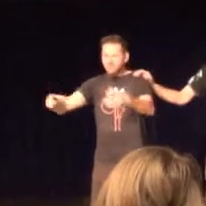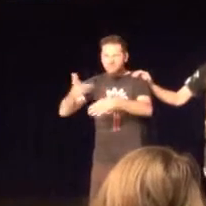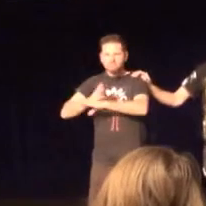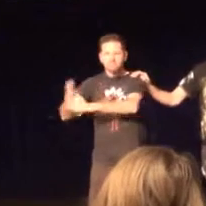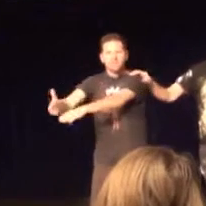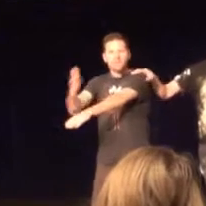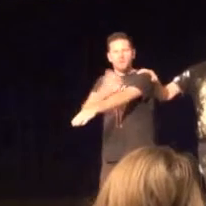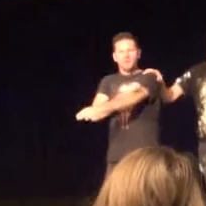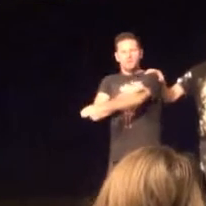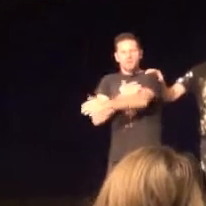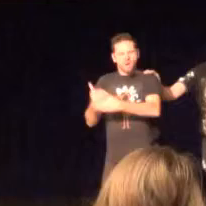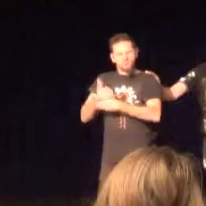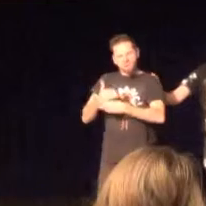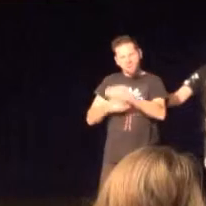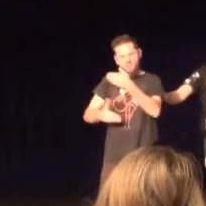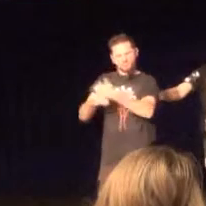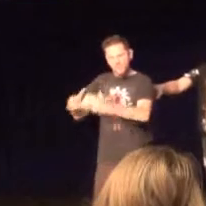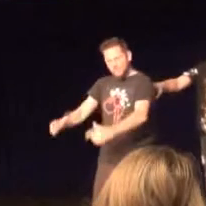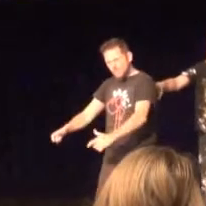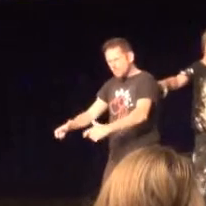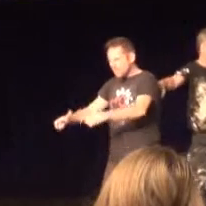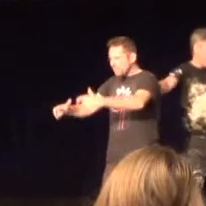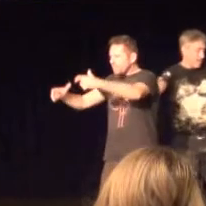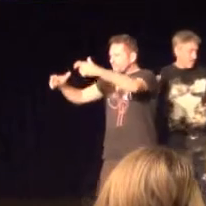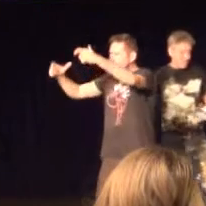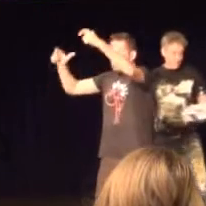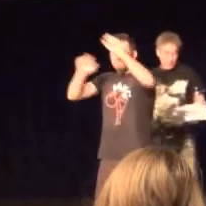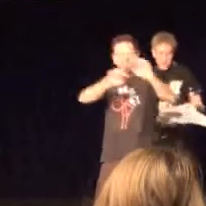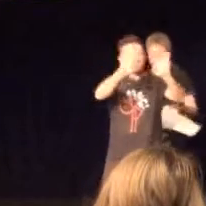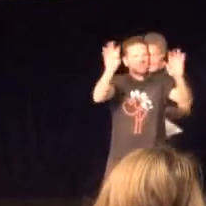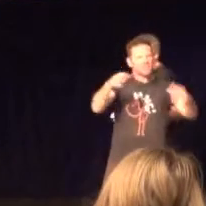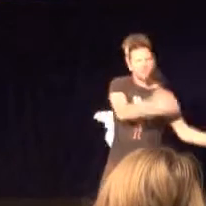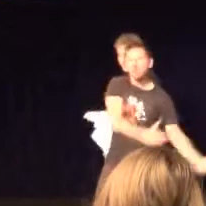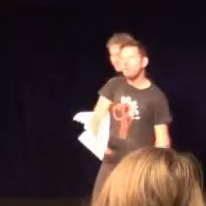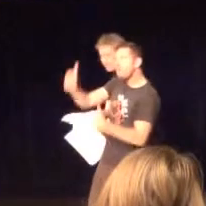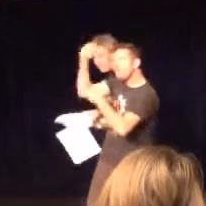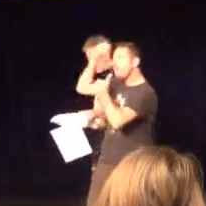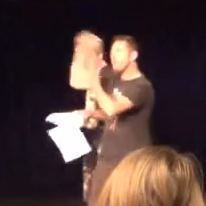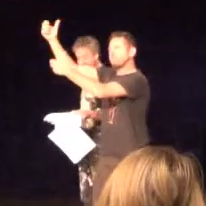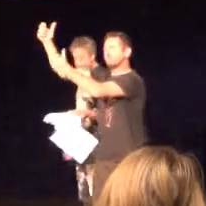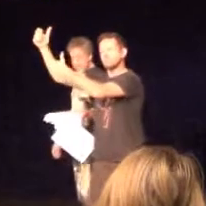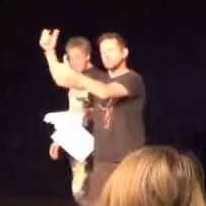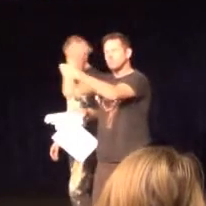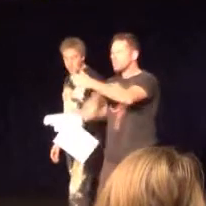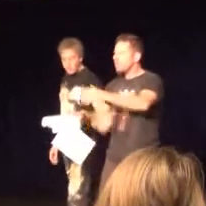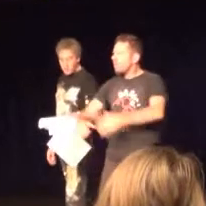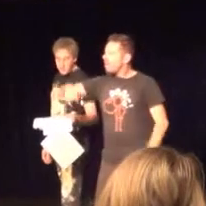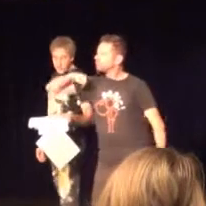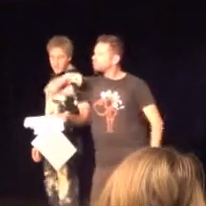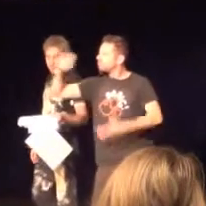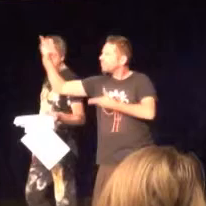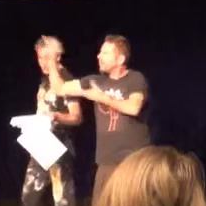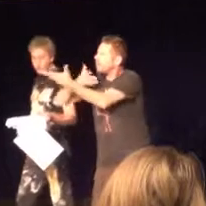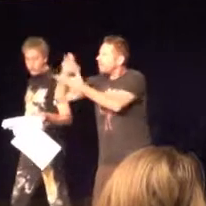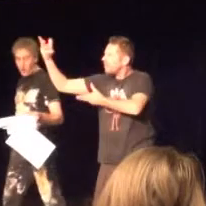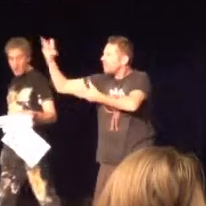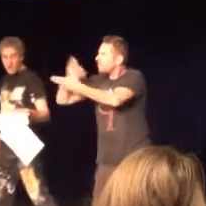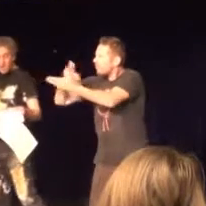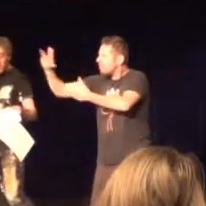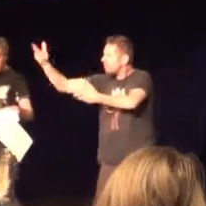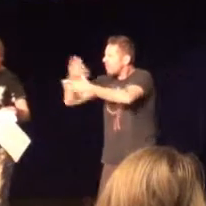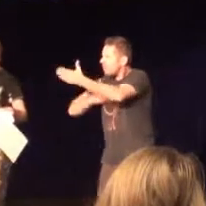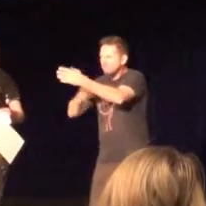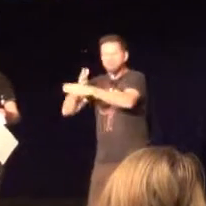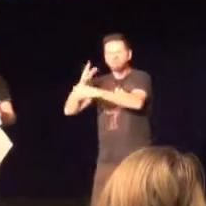suis construit une tour, j'ai érigé mon mystère dans leur belvédère. Je me suis accoudé à leur énoncé, j'ai introduit mon cheval de